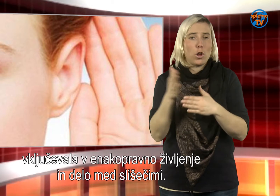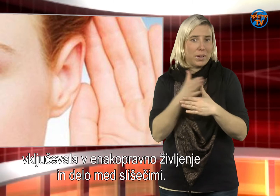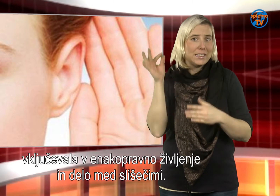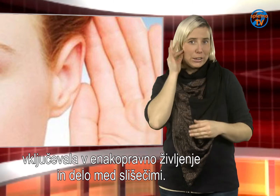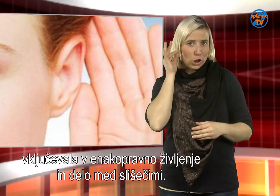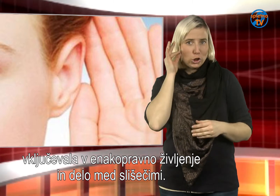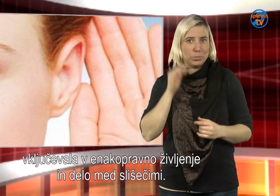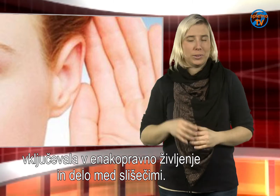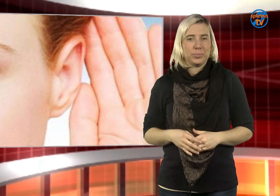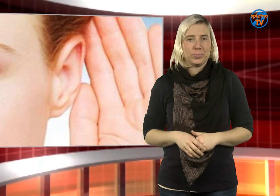med slišečimi.